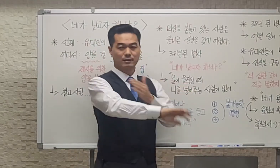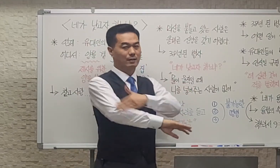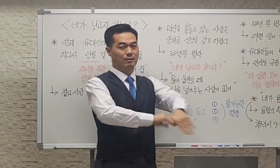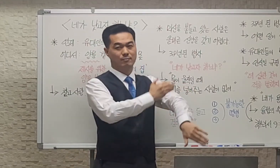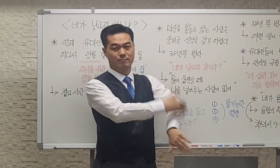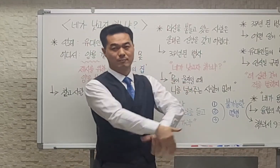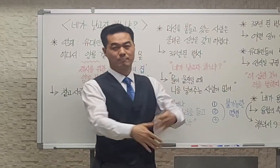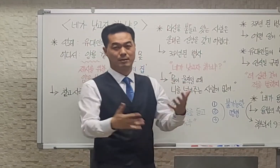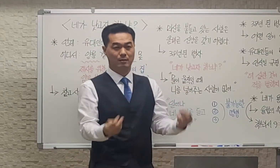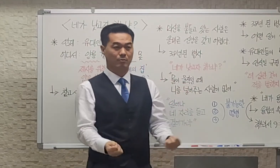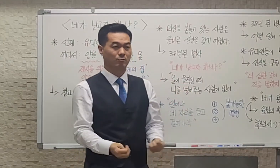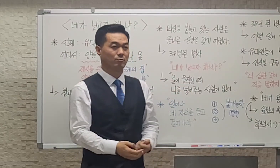않아요.